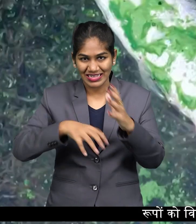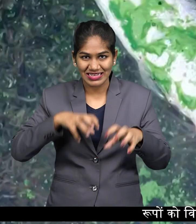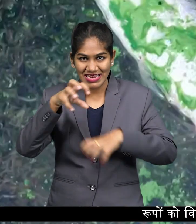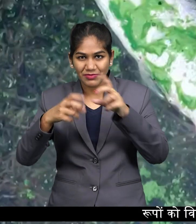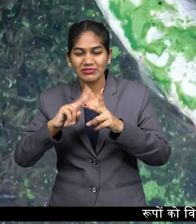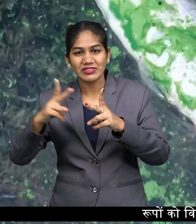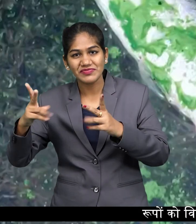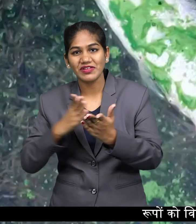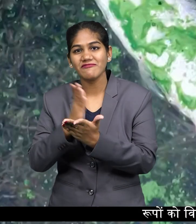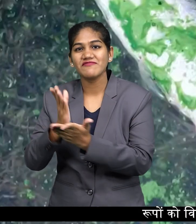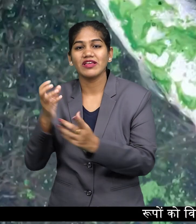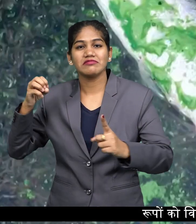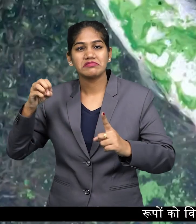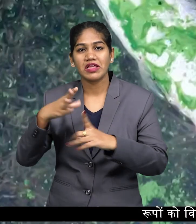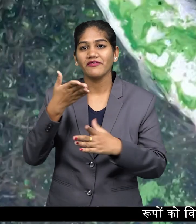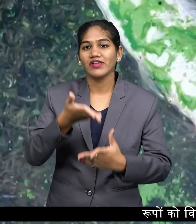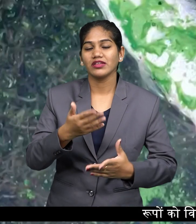है।